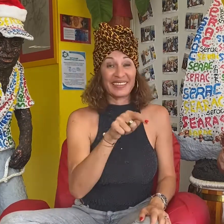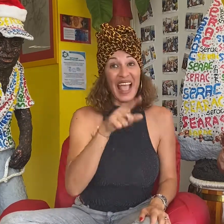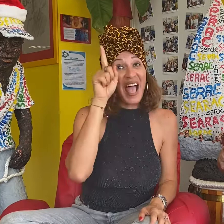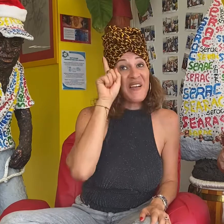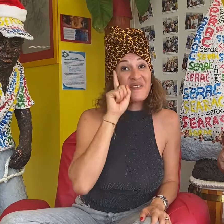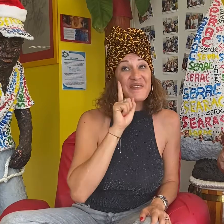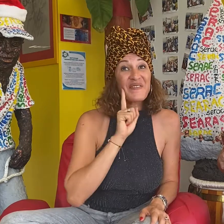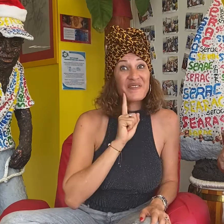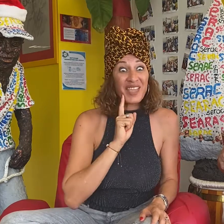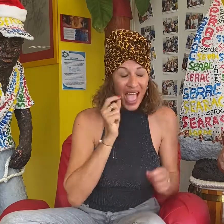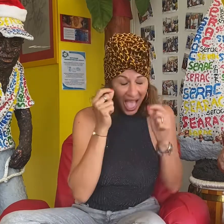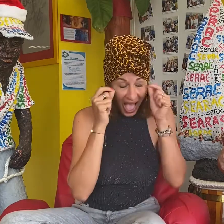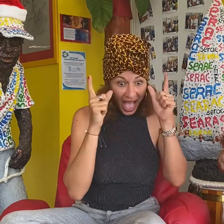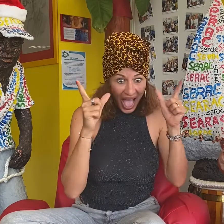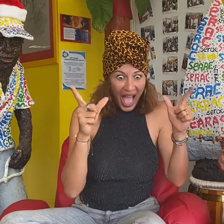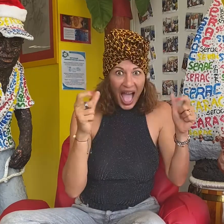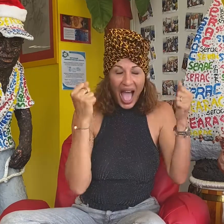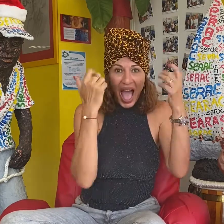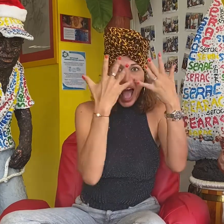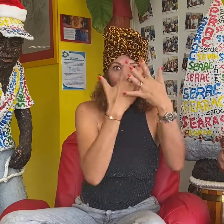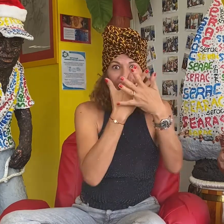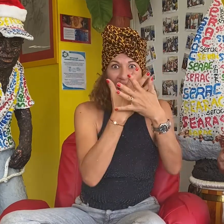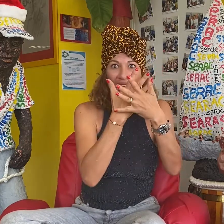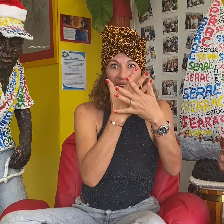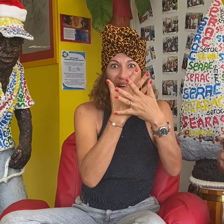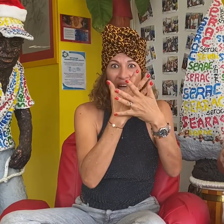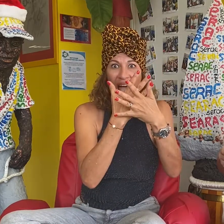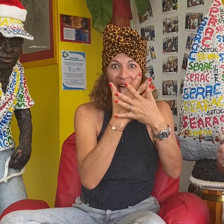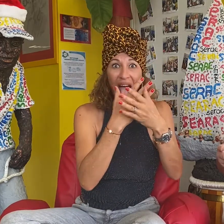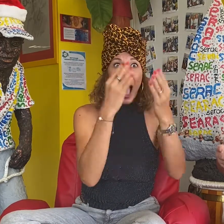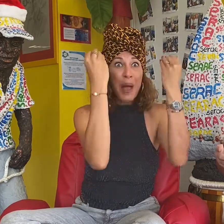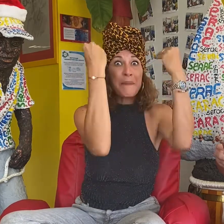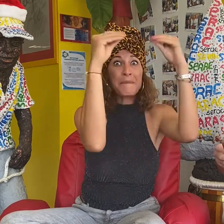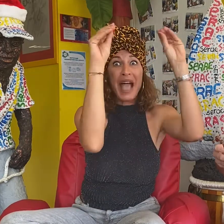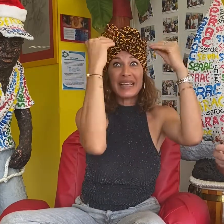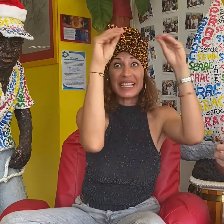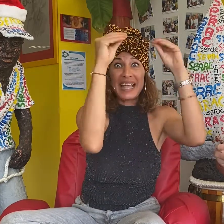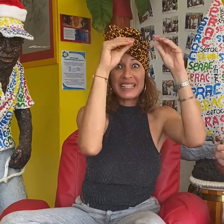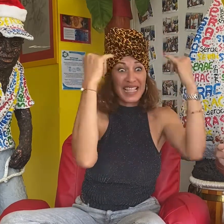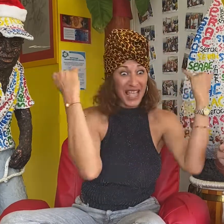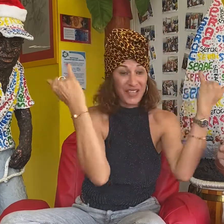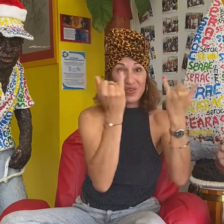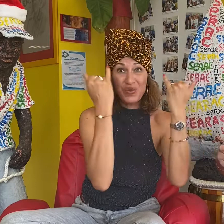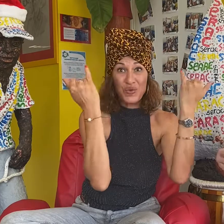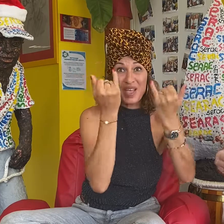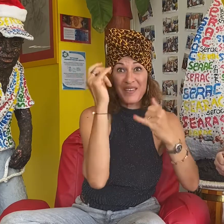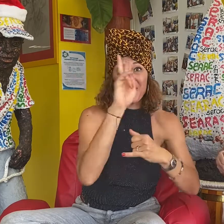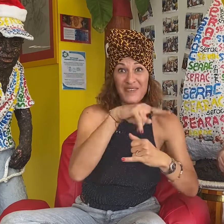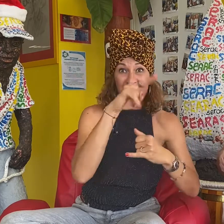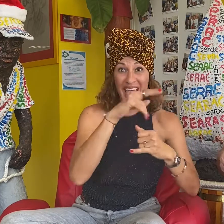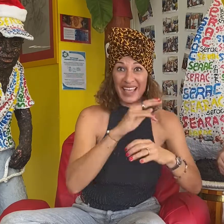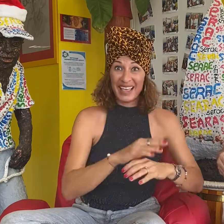Pili est tout ébahi de sa surprise. Un magasin pour jouer avec sa dinette.